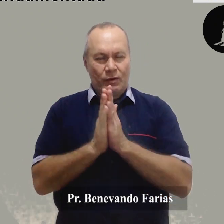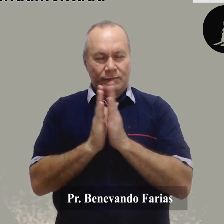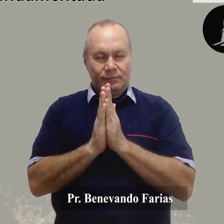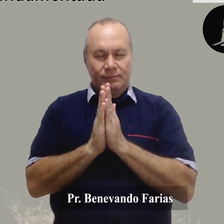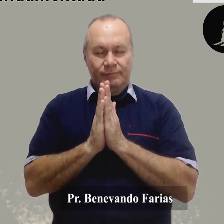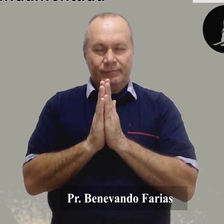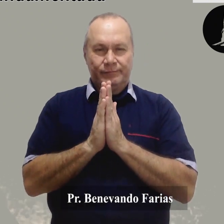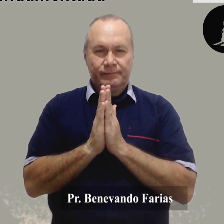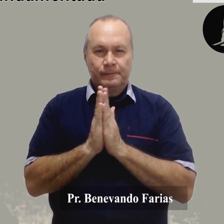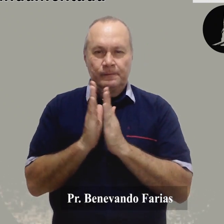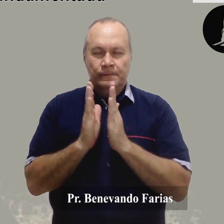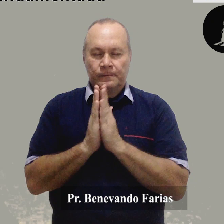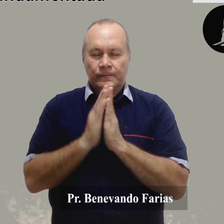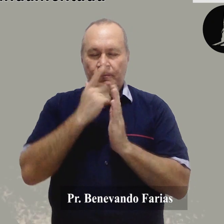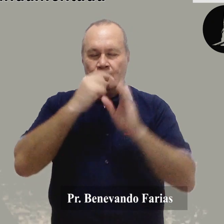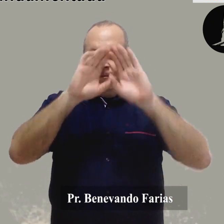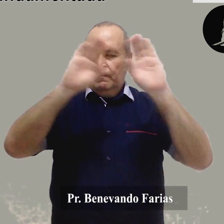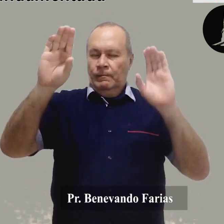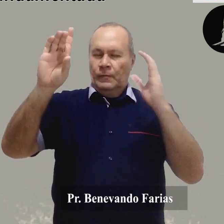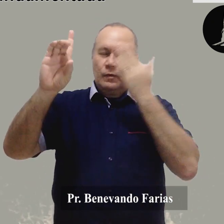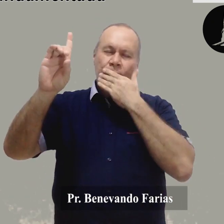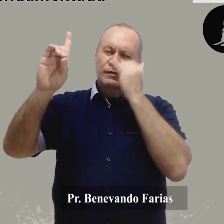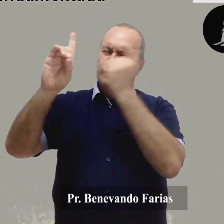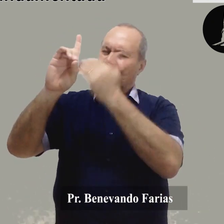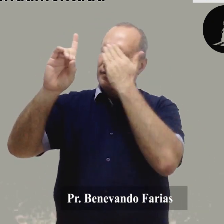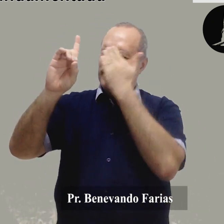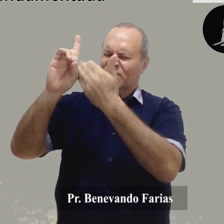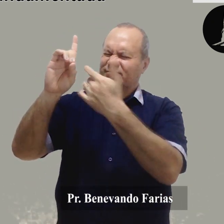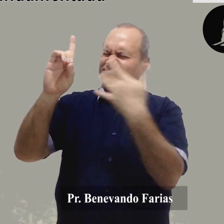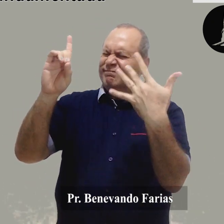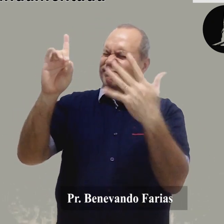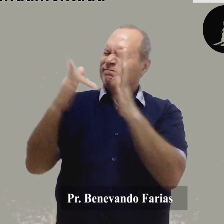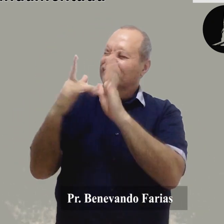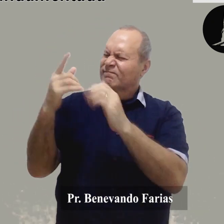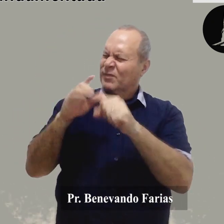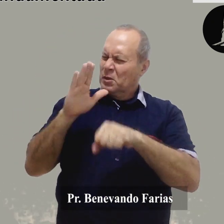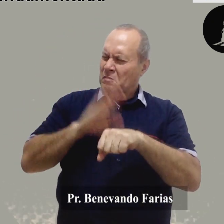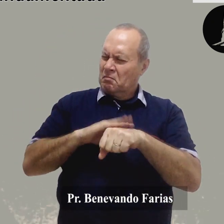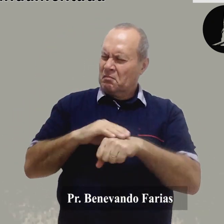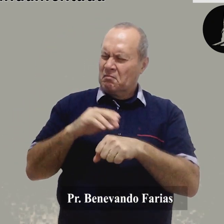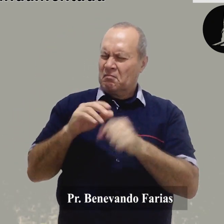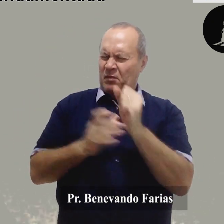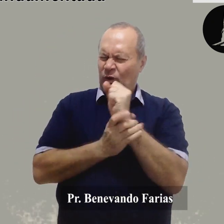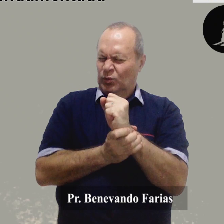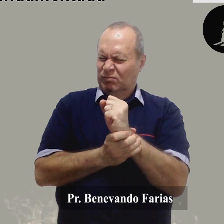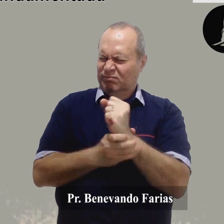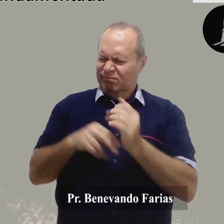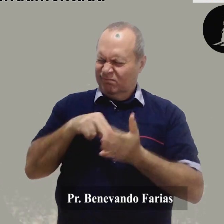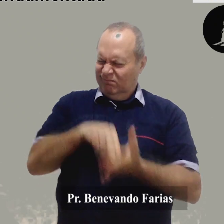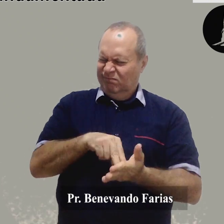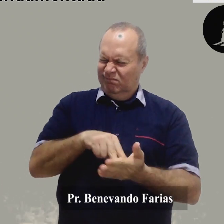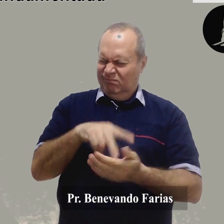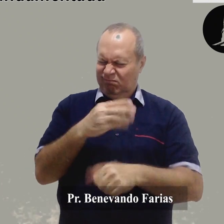olhos e ore a Deus conosco. Pai Celeste, muito obrigado, Deus, porque Jesus é o fundamento. Ele é a